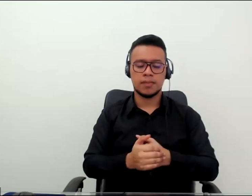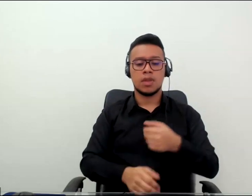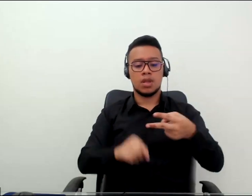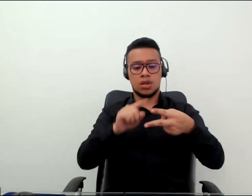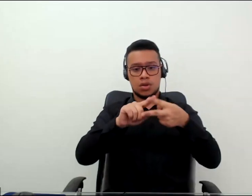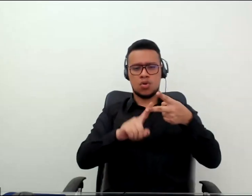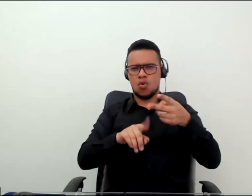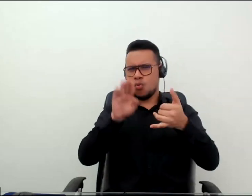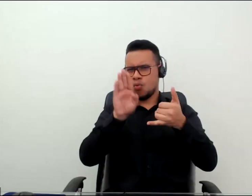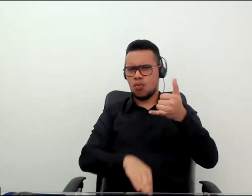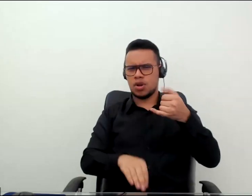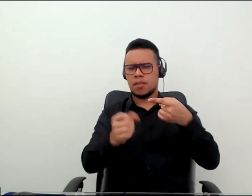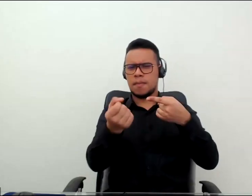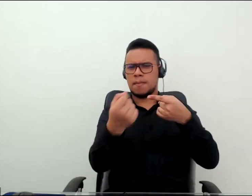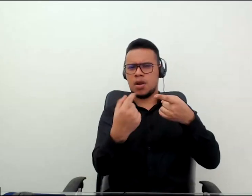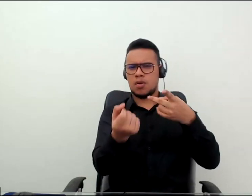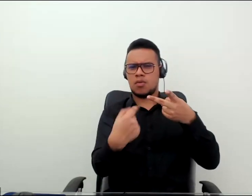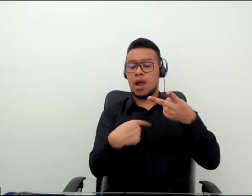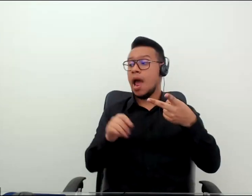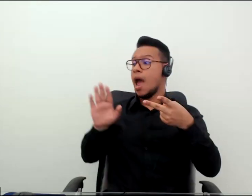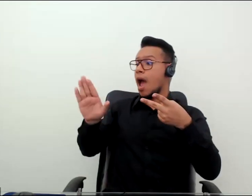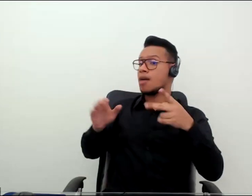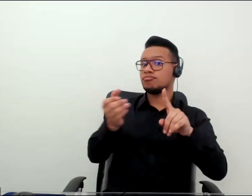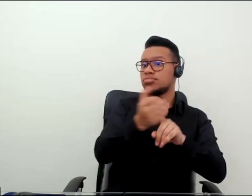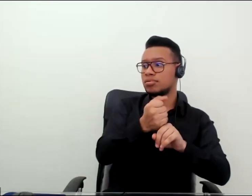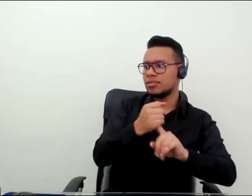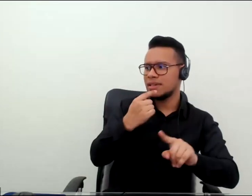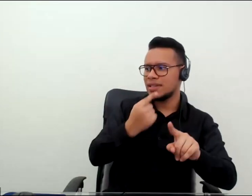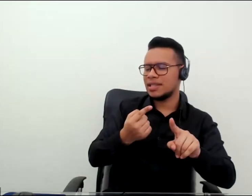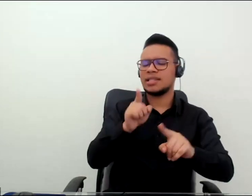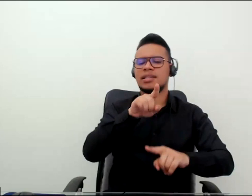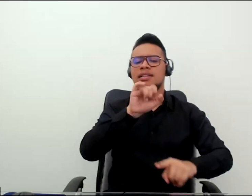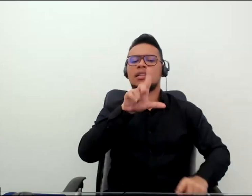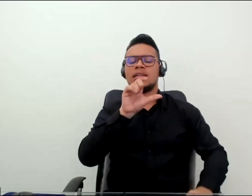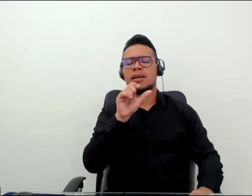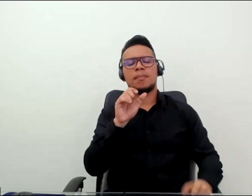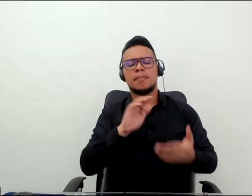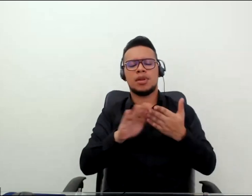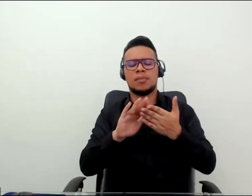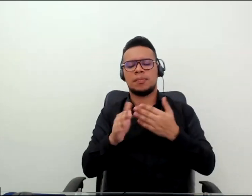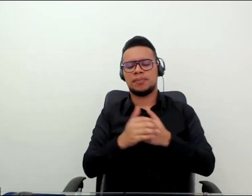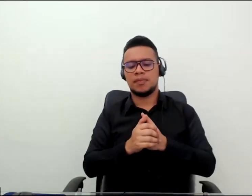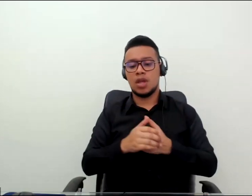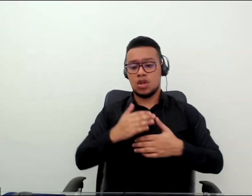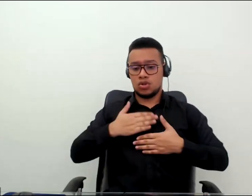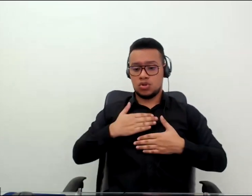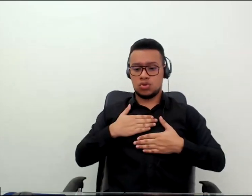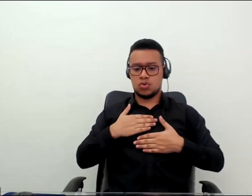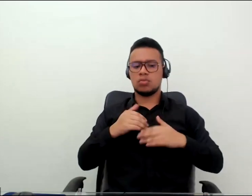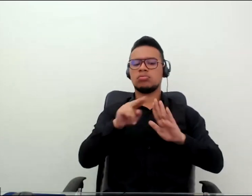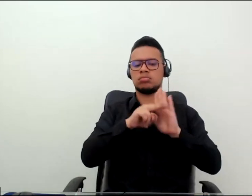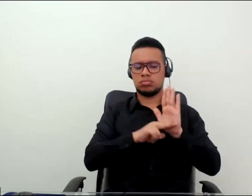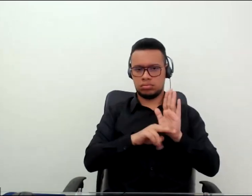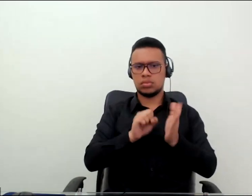preguntas que tenemos Perdón que ya encontré la otra es si la si la política como beneficiar a la política de